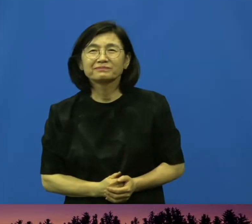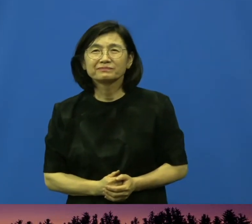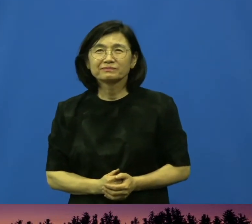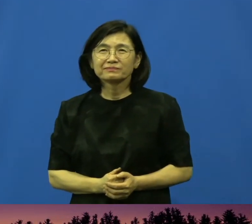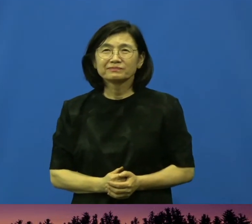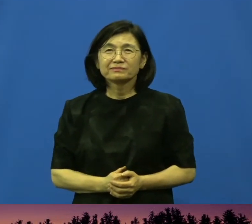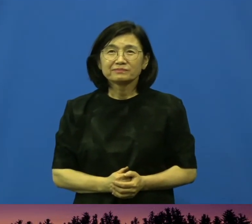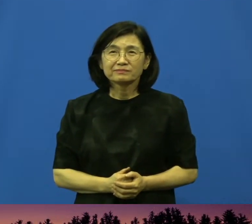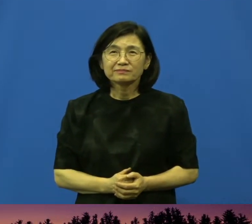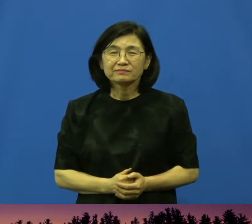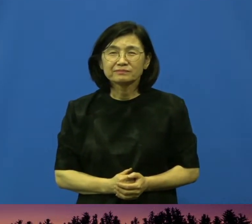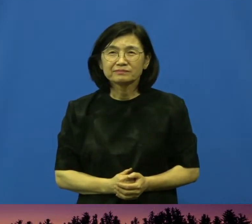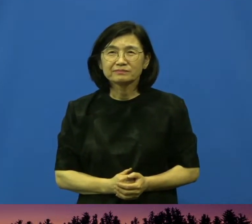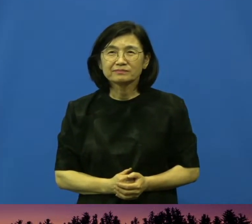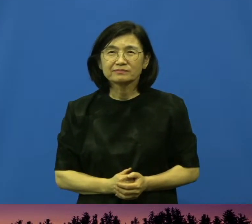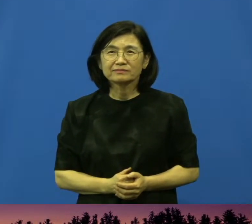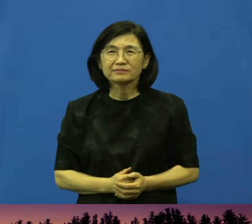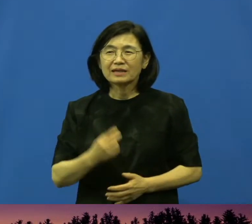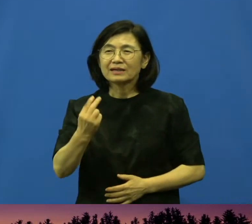잠시예요, 잠시.